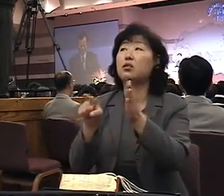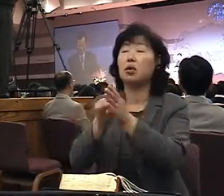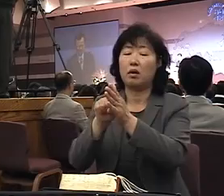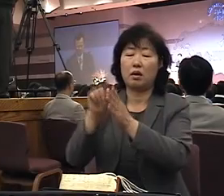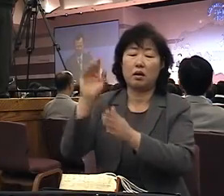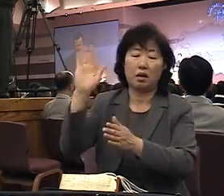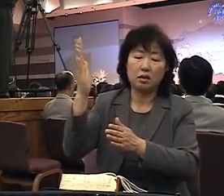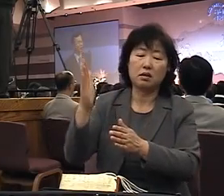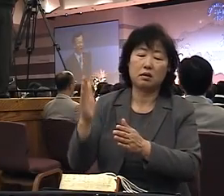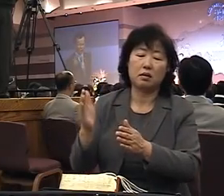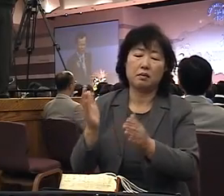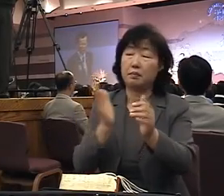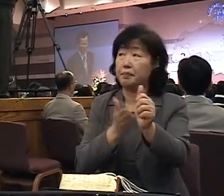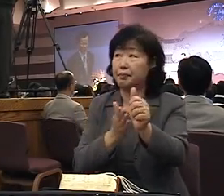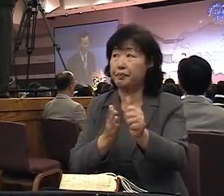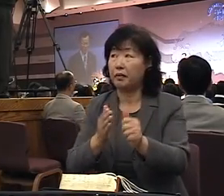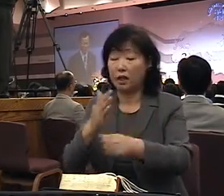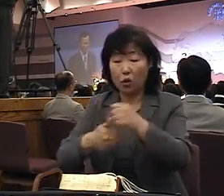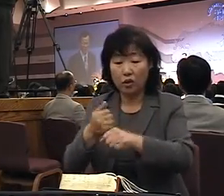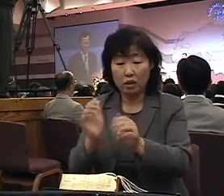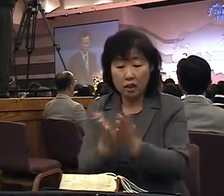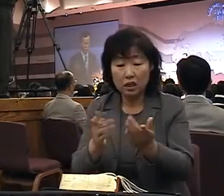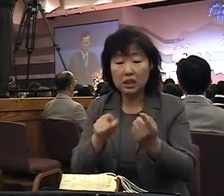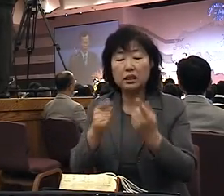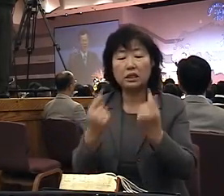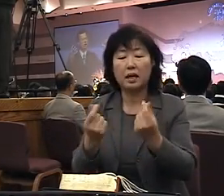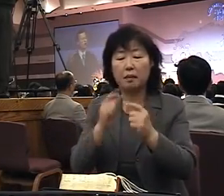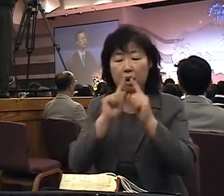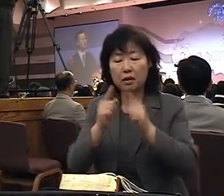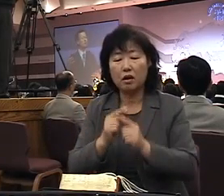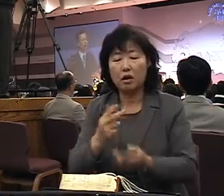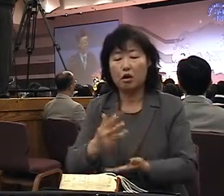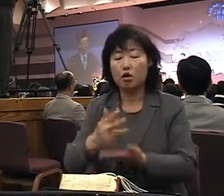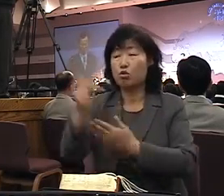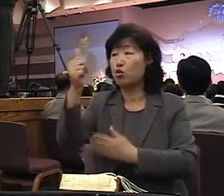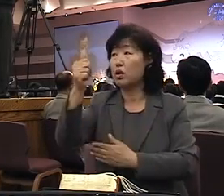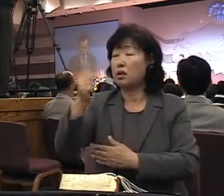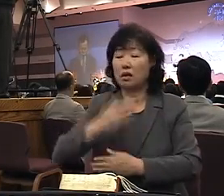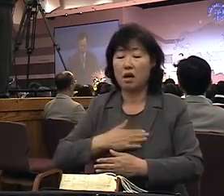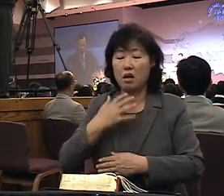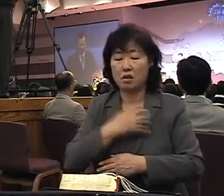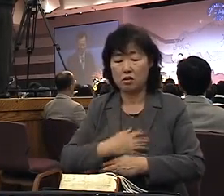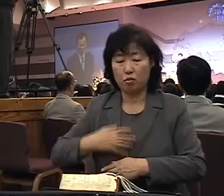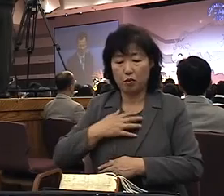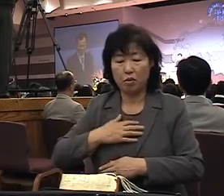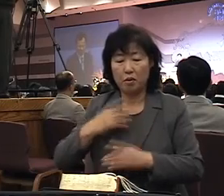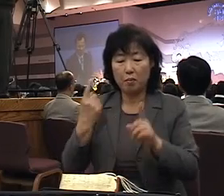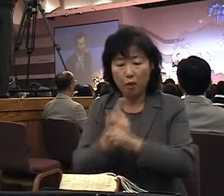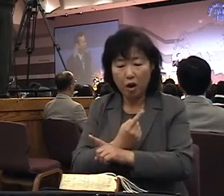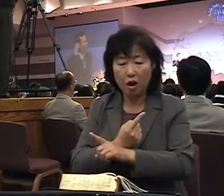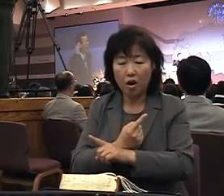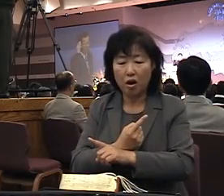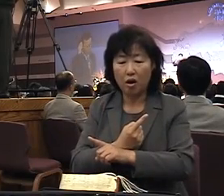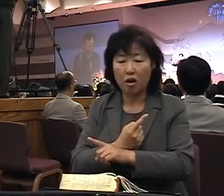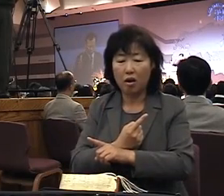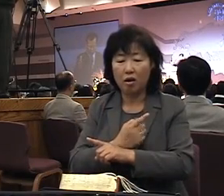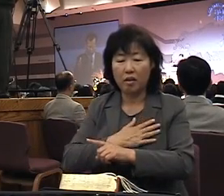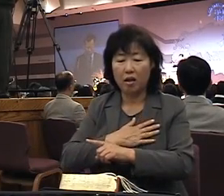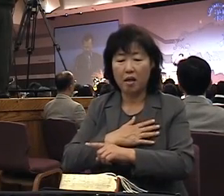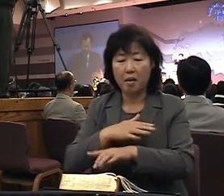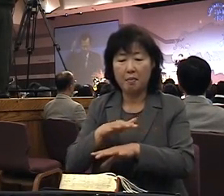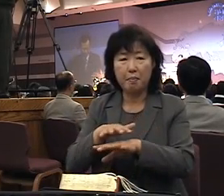바랍니다. 그래서 성경에는 이렇게 말하고 있죠. 주께서 나의 슬픔을 편하여 춤이 되게 하시고 나의